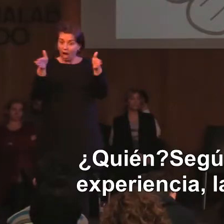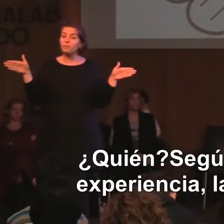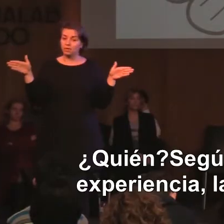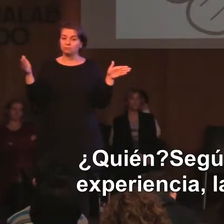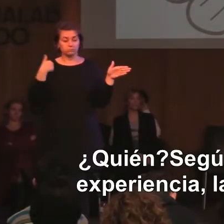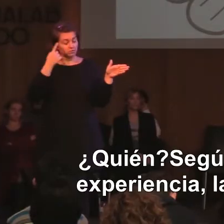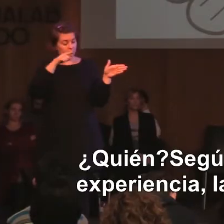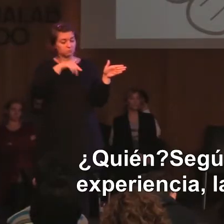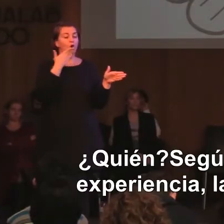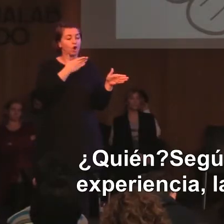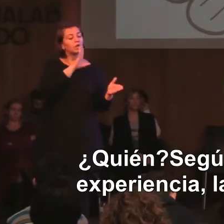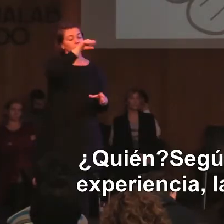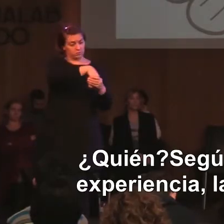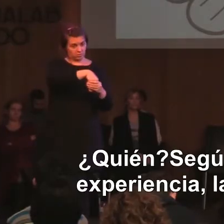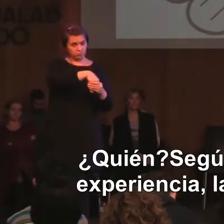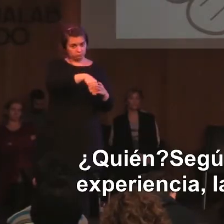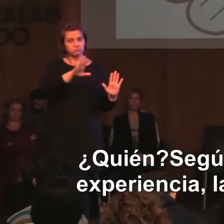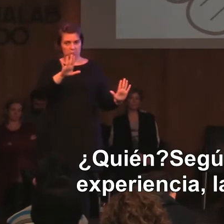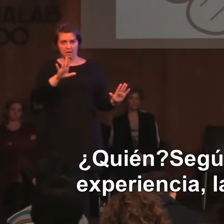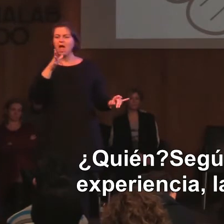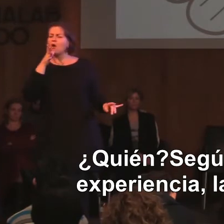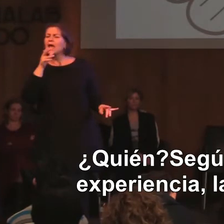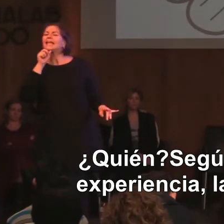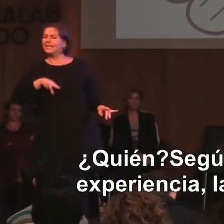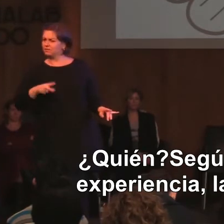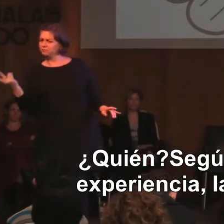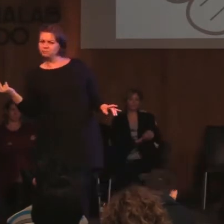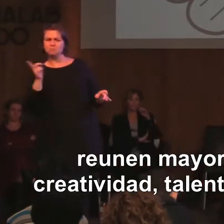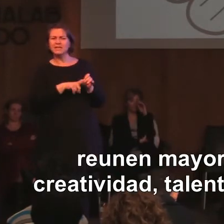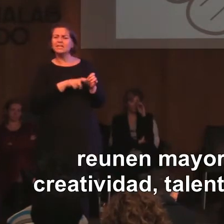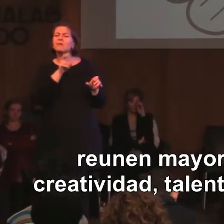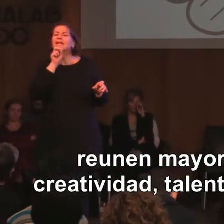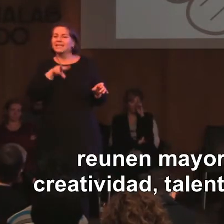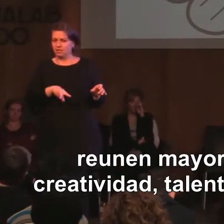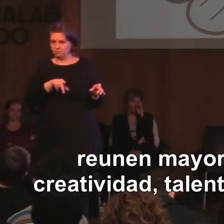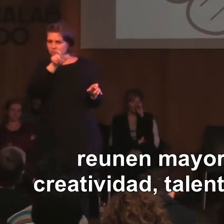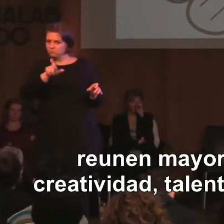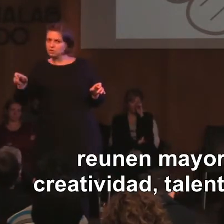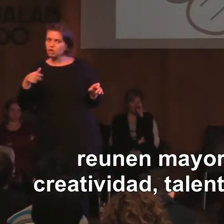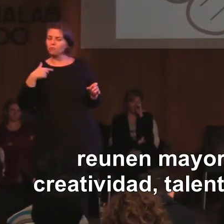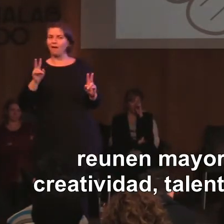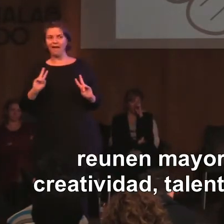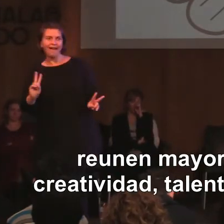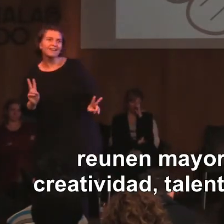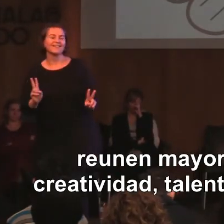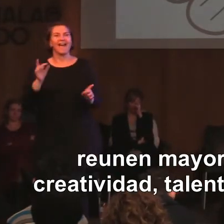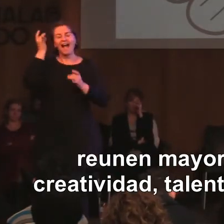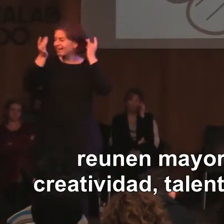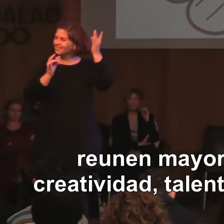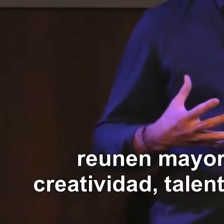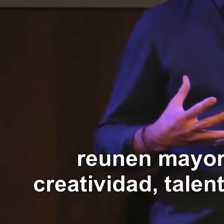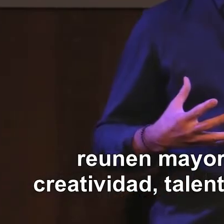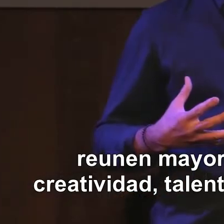quien según nuestra propia experiencia las personas que reúnen mayor energía ilusión creatividad